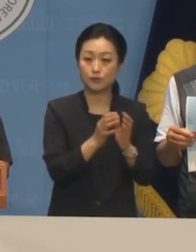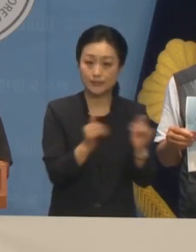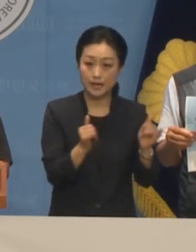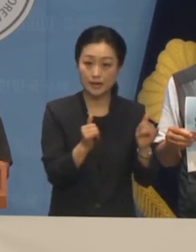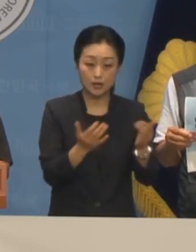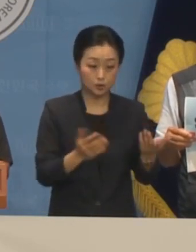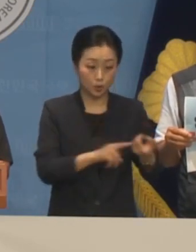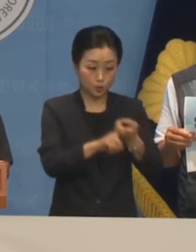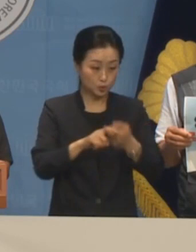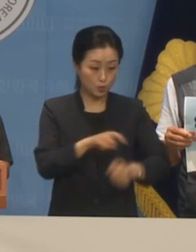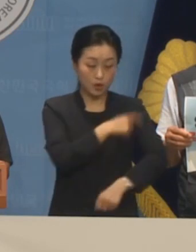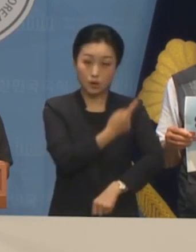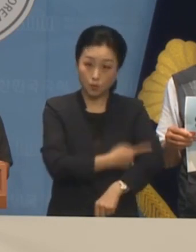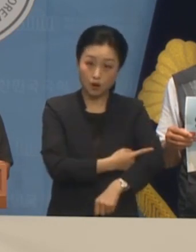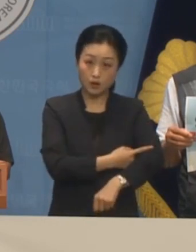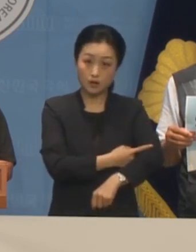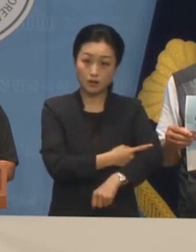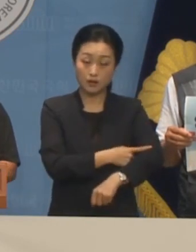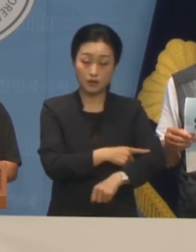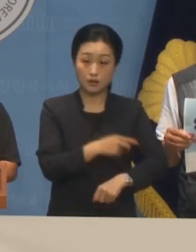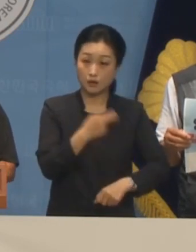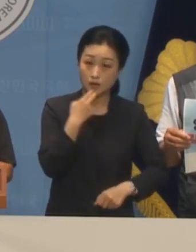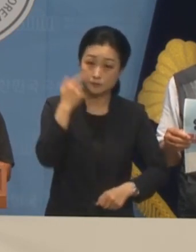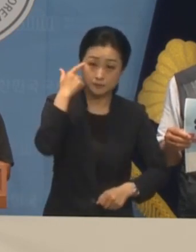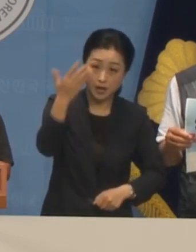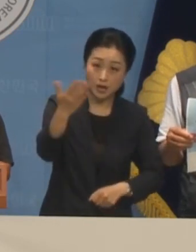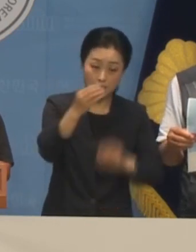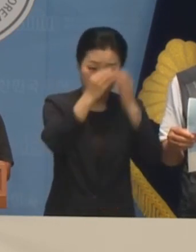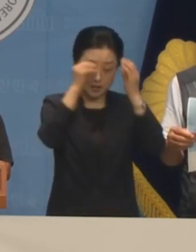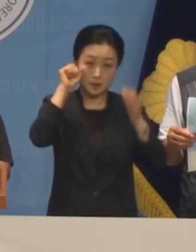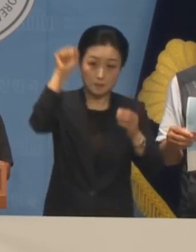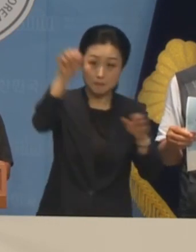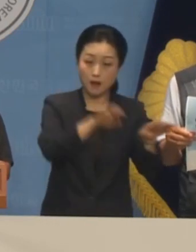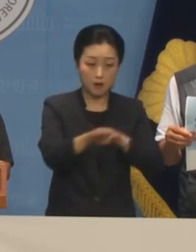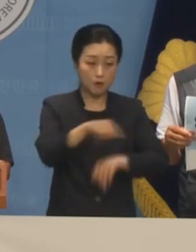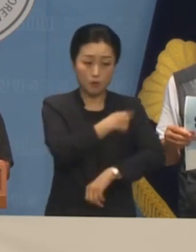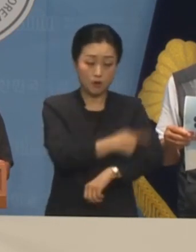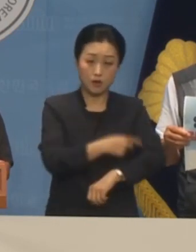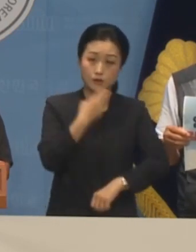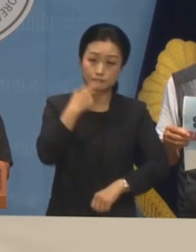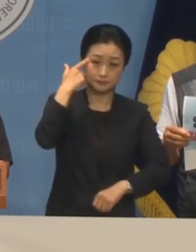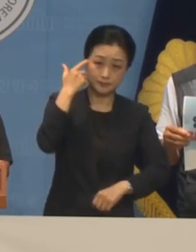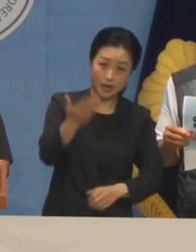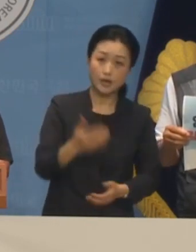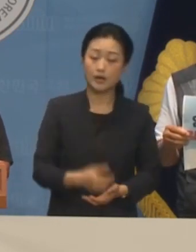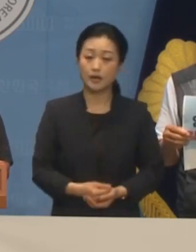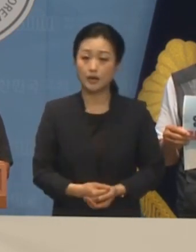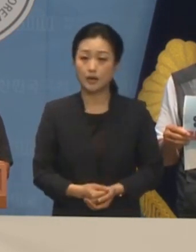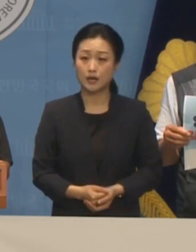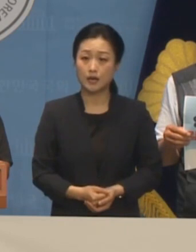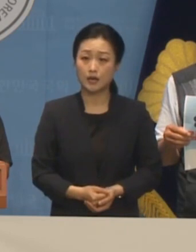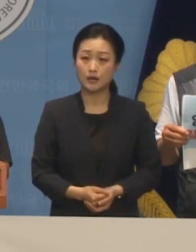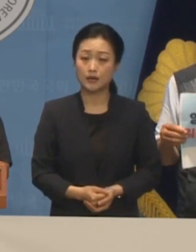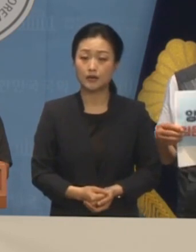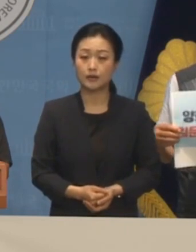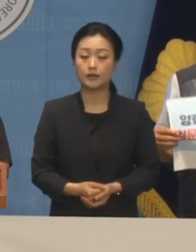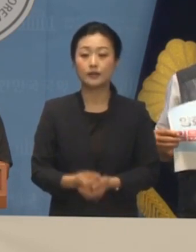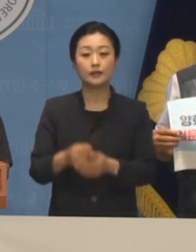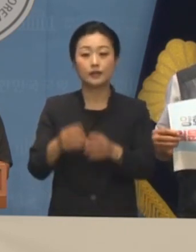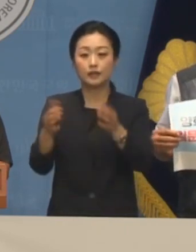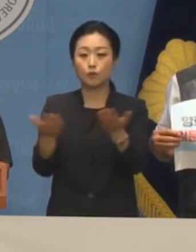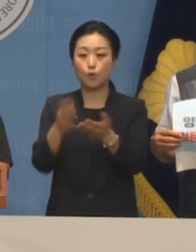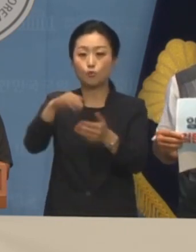노조할 권리도 규도 파업도 되지 않습니다 수